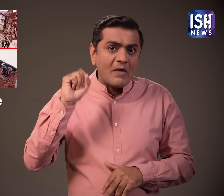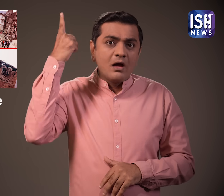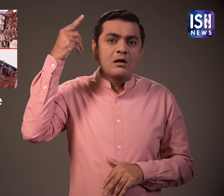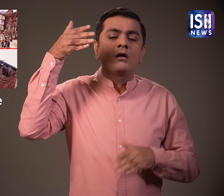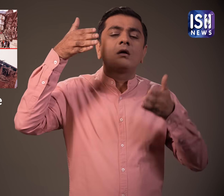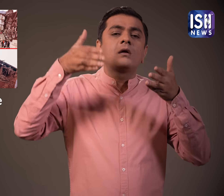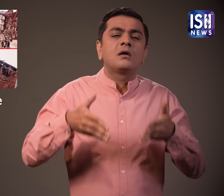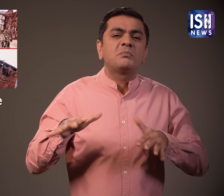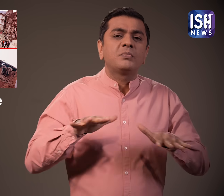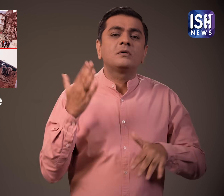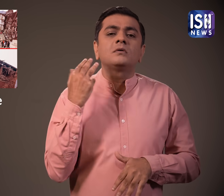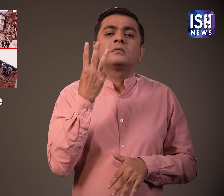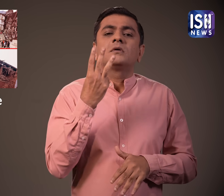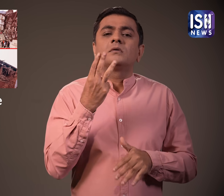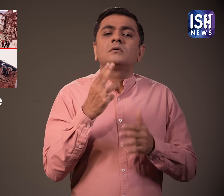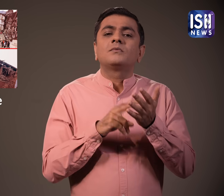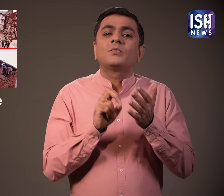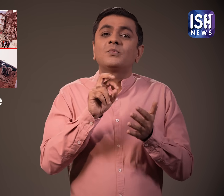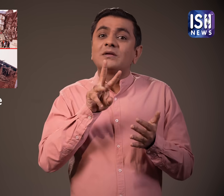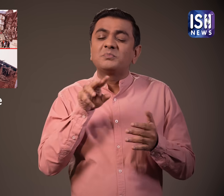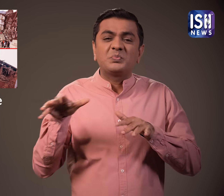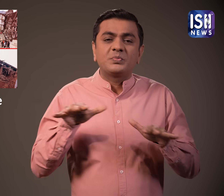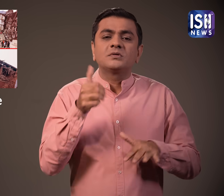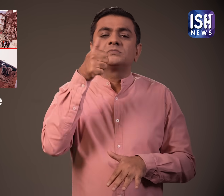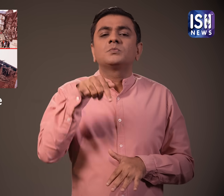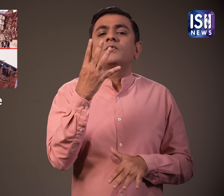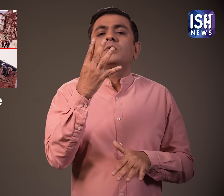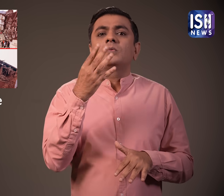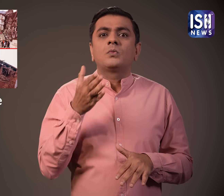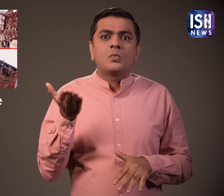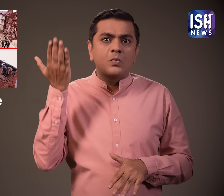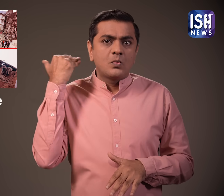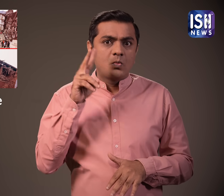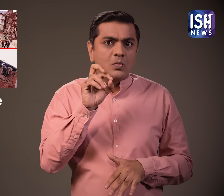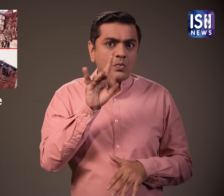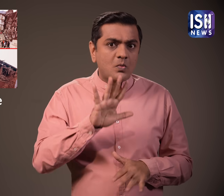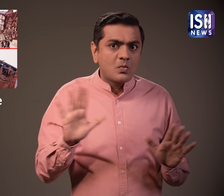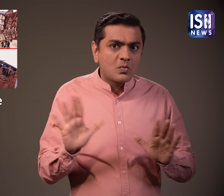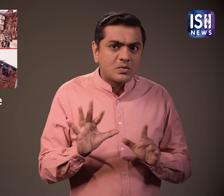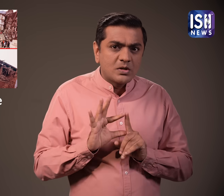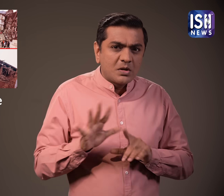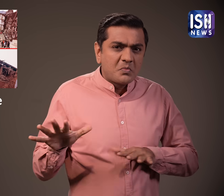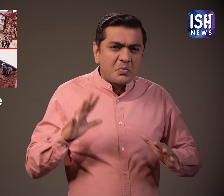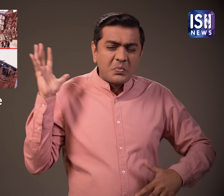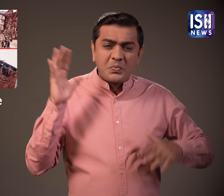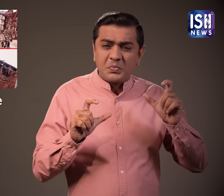3 नमबर 2023 को आया भुकम 6 अक्टोब 4 तिव्रता का था 2015 के भुकम में लगभग